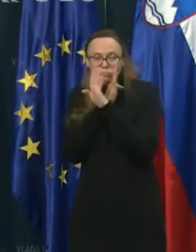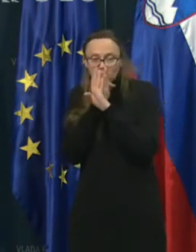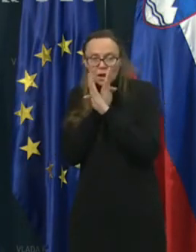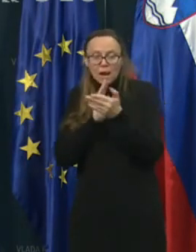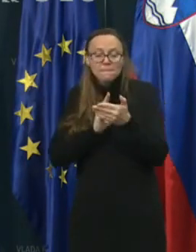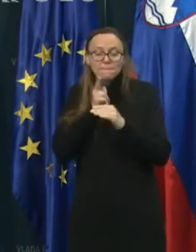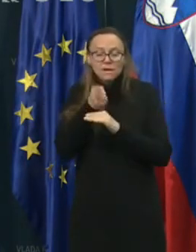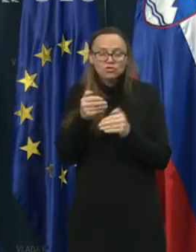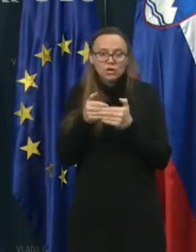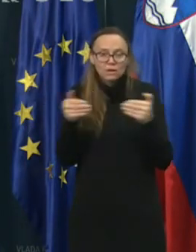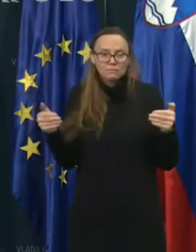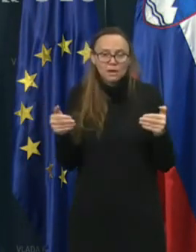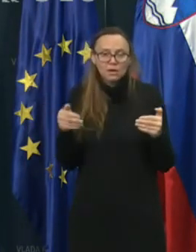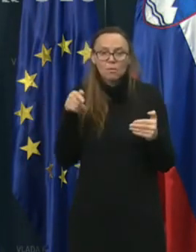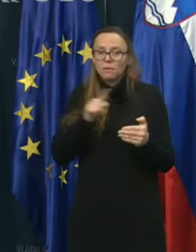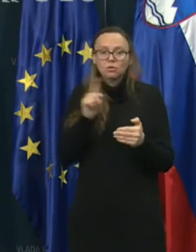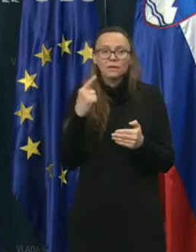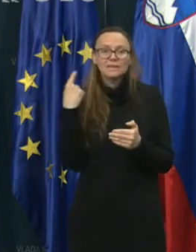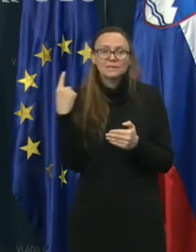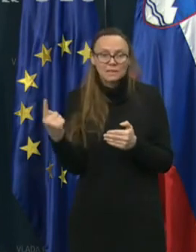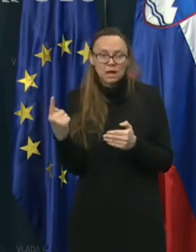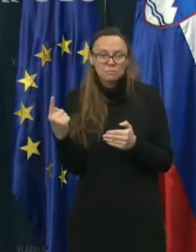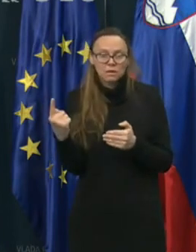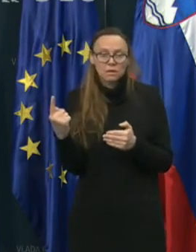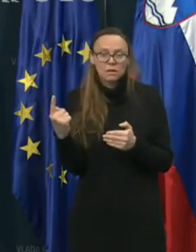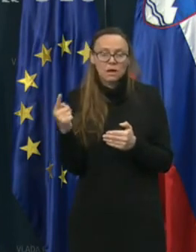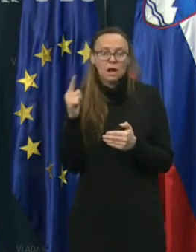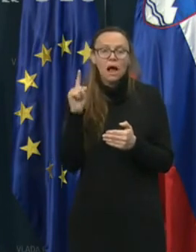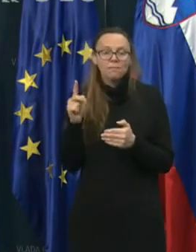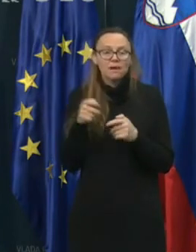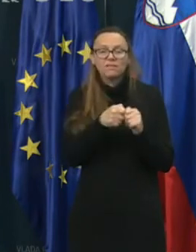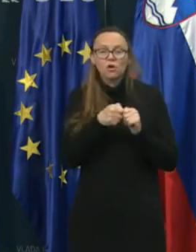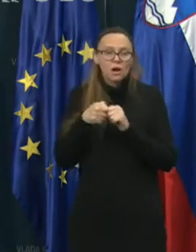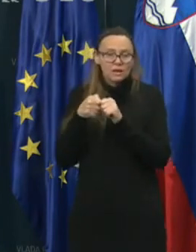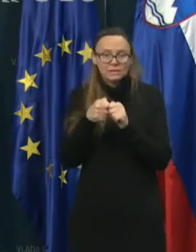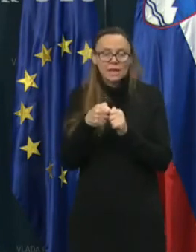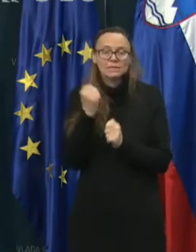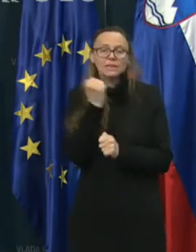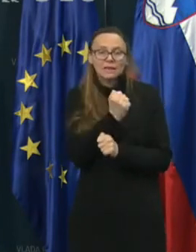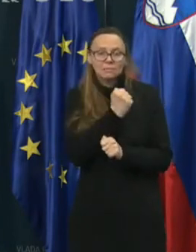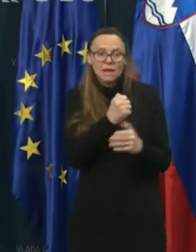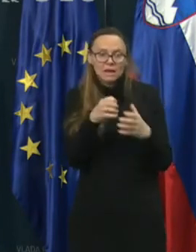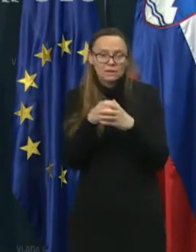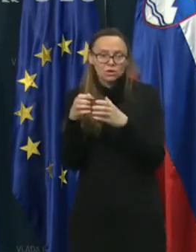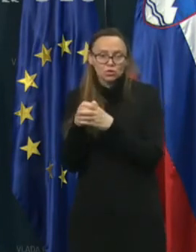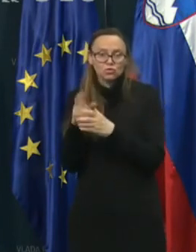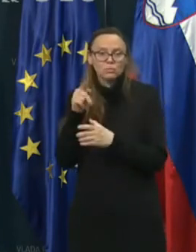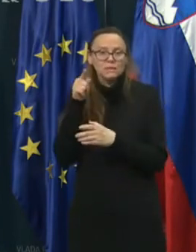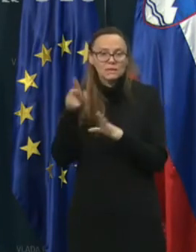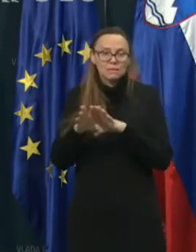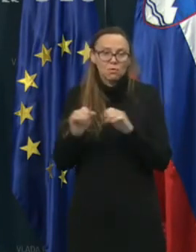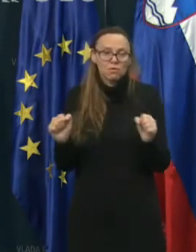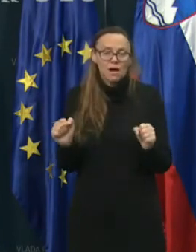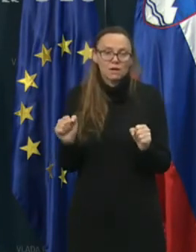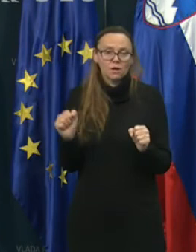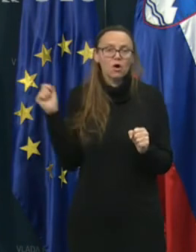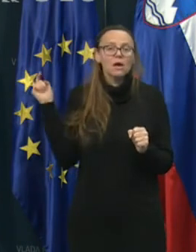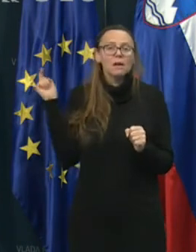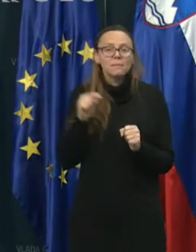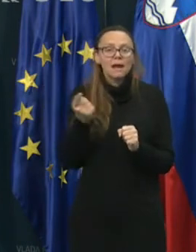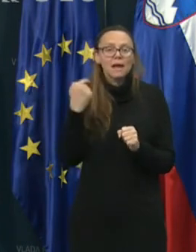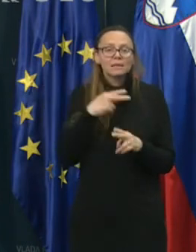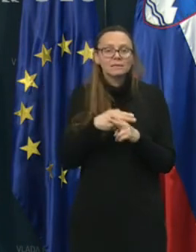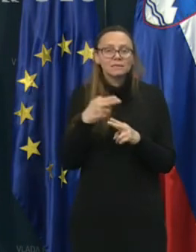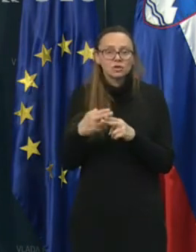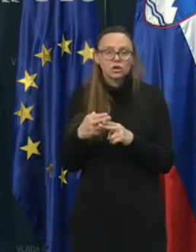prečkati mejo, in to ne sami kar tako, ampak v organizaciji kriminalnih združb, ki se s tem ukvarjajo, prihaja iz